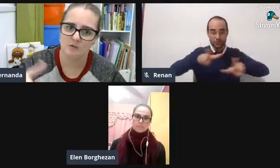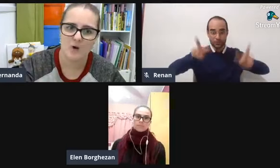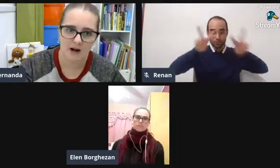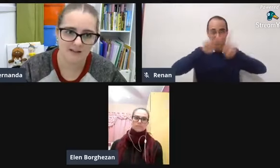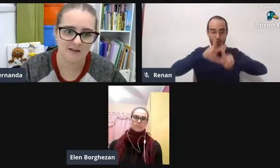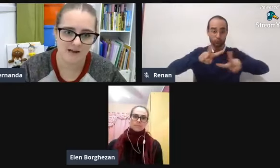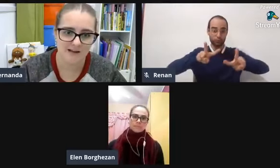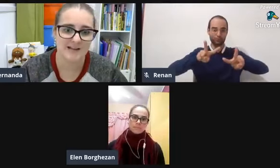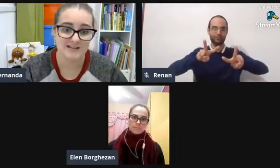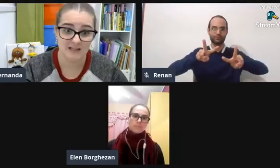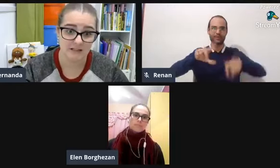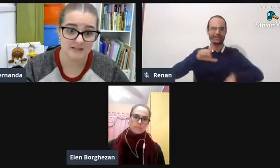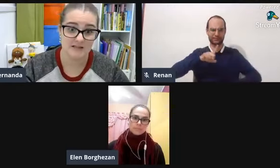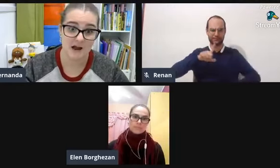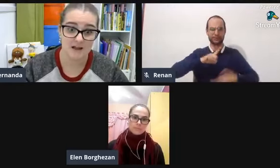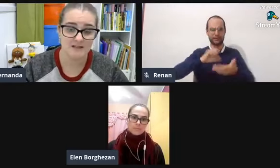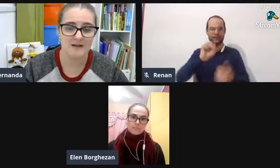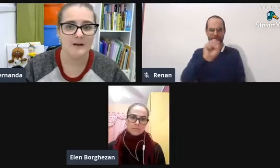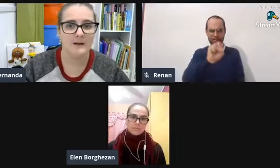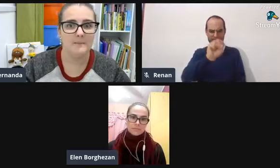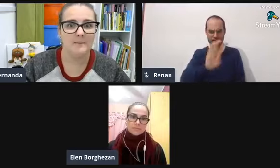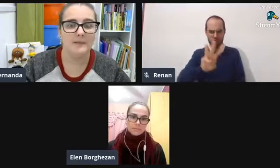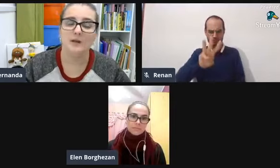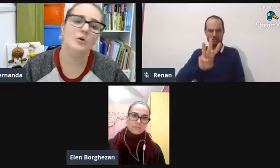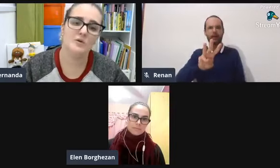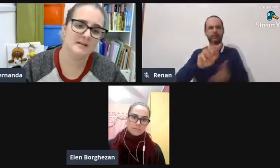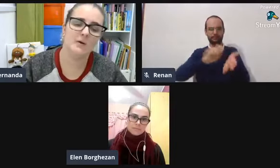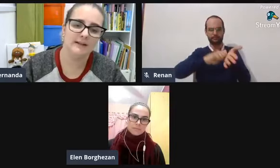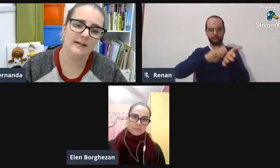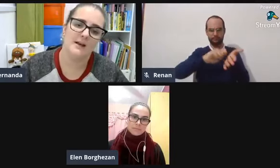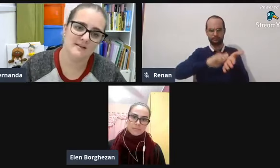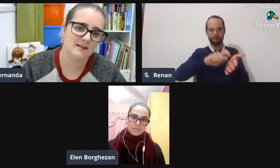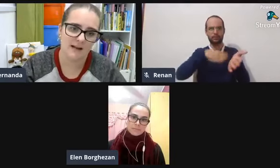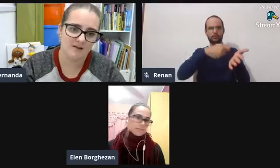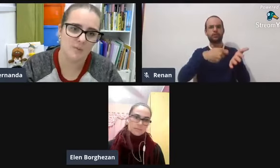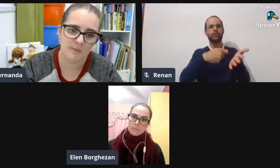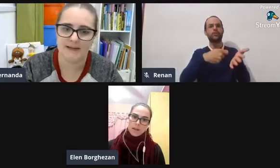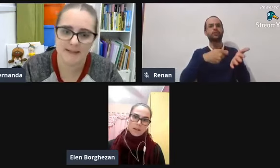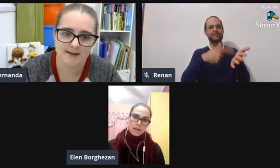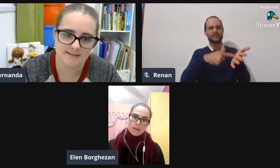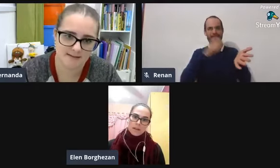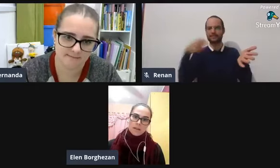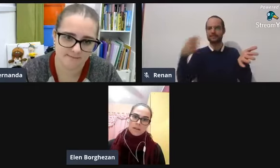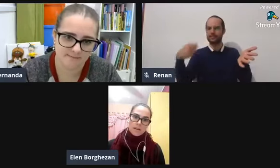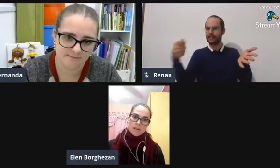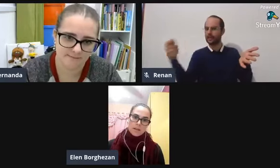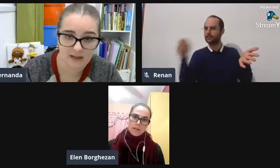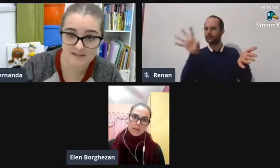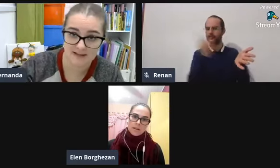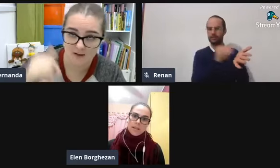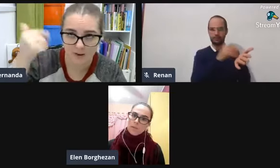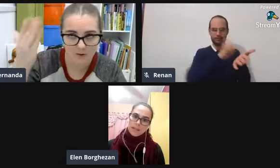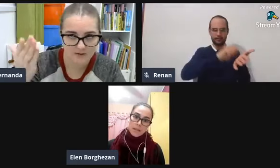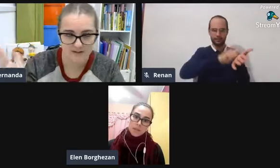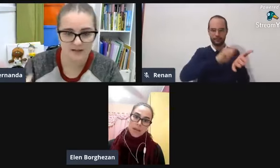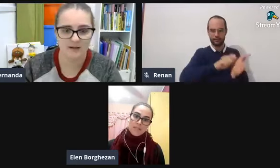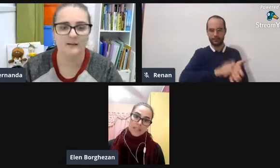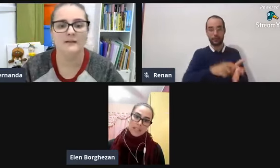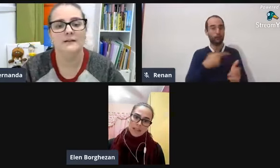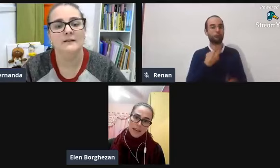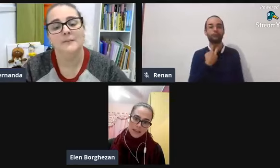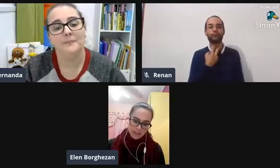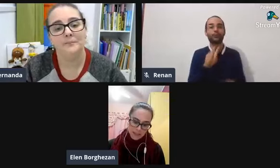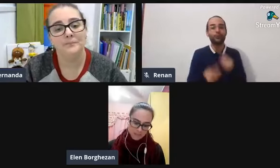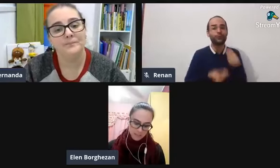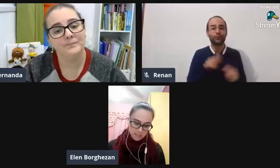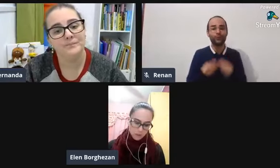tenha sign writing, né? Que é a escrita de sinais, eu não consigo ainda querer ensinar isso para minha criança. Né? Não, e até porque a